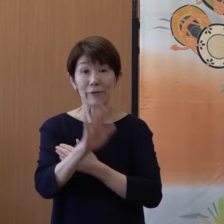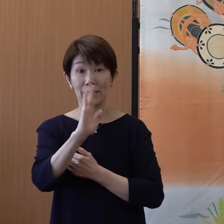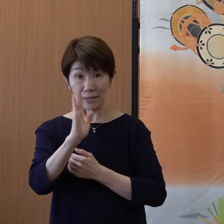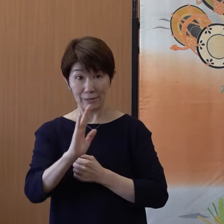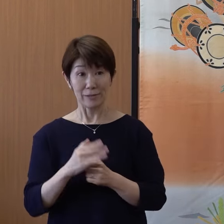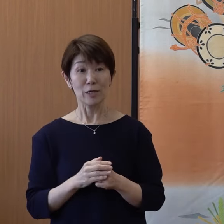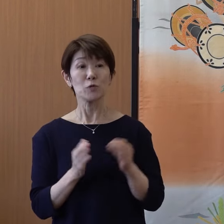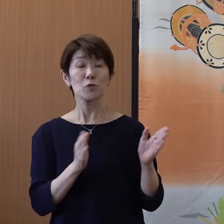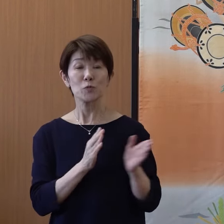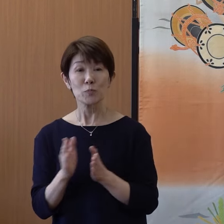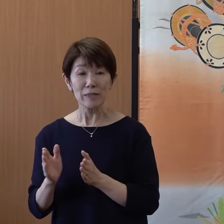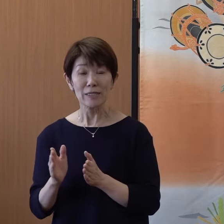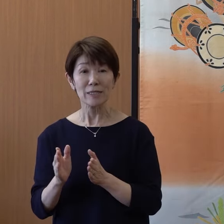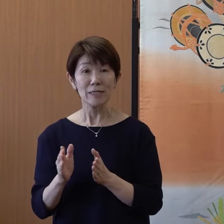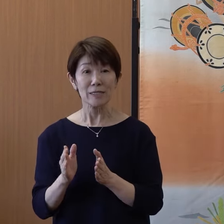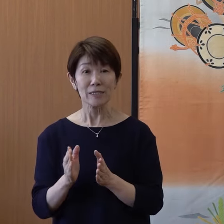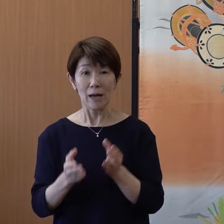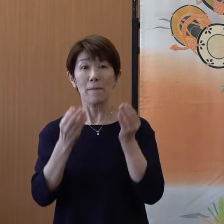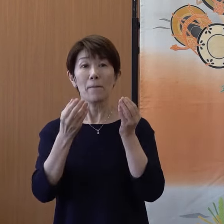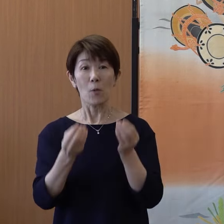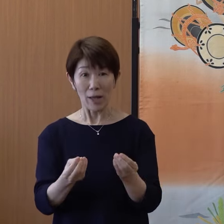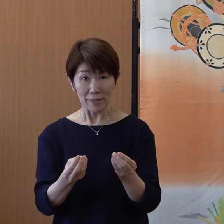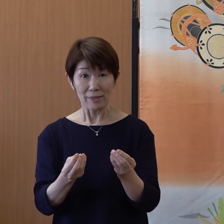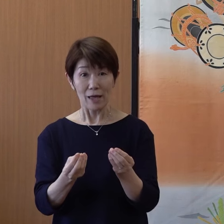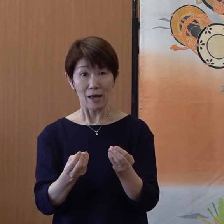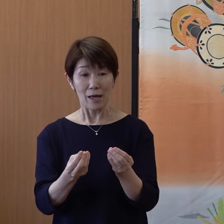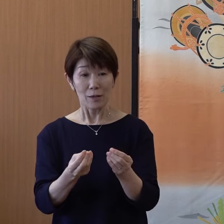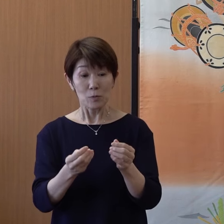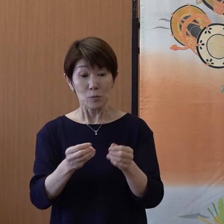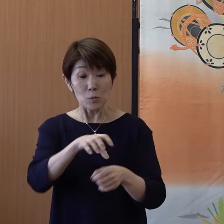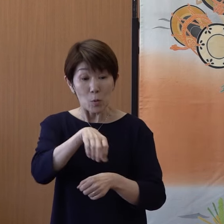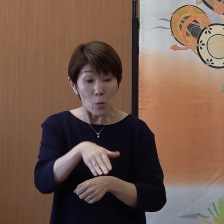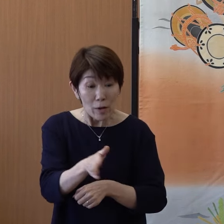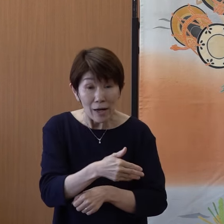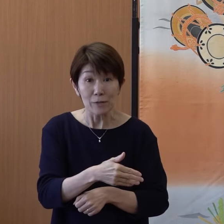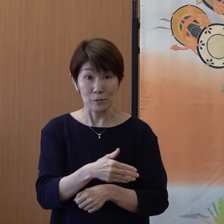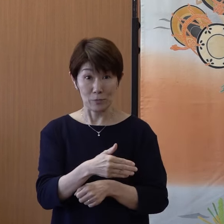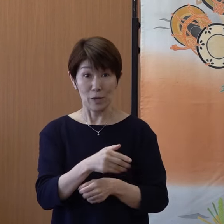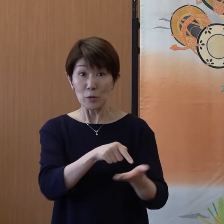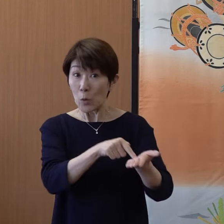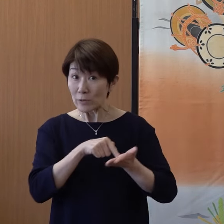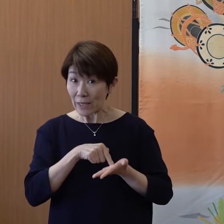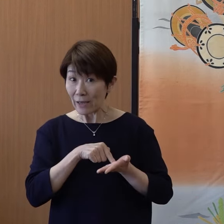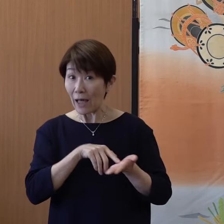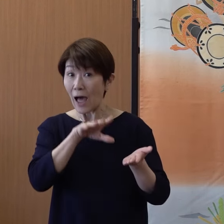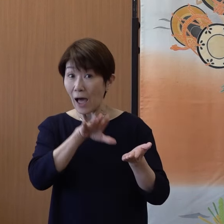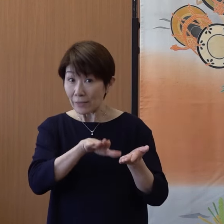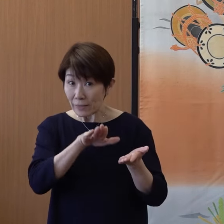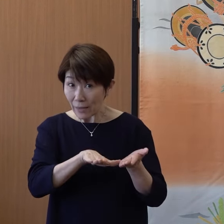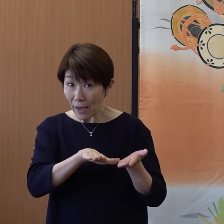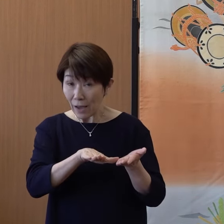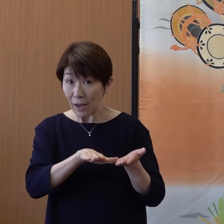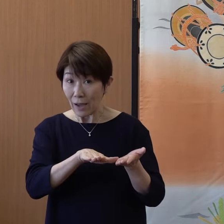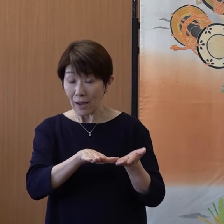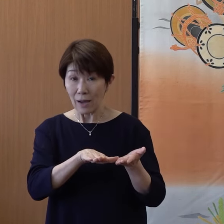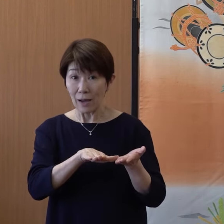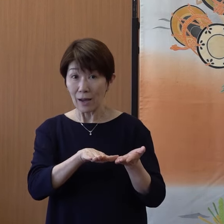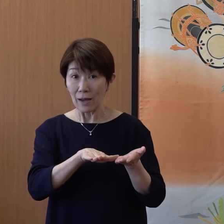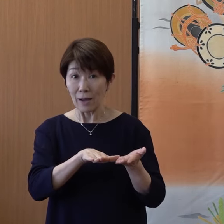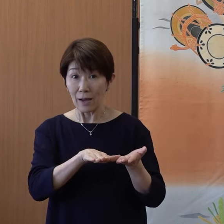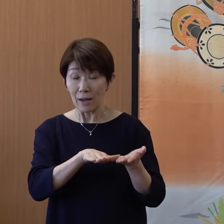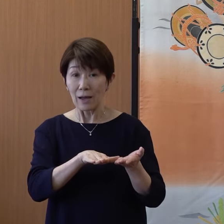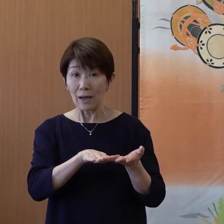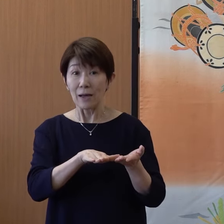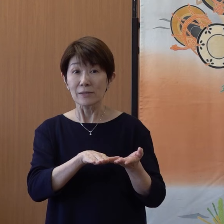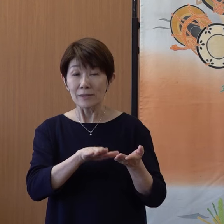準備が整ったところという形になっていくと思いますけれども、要請があったものに、要請次第